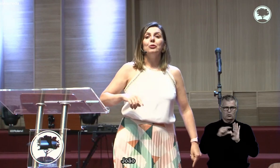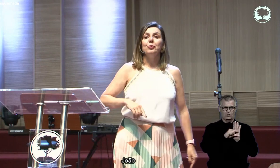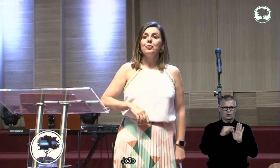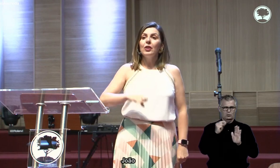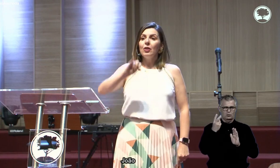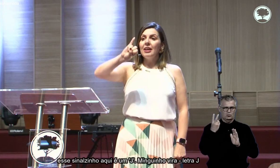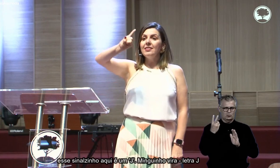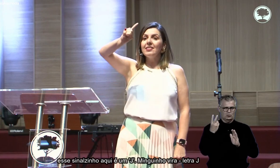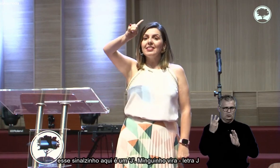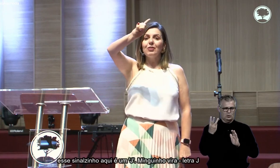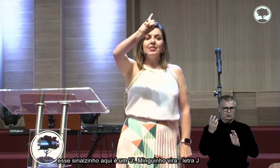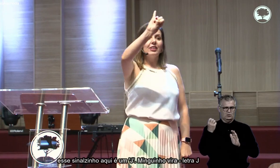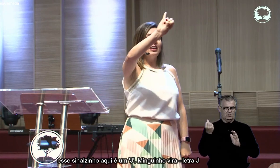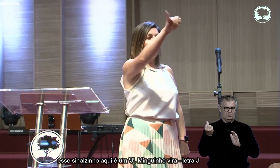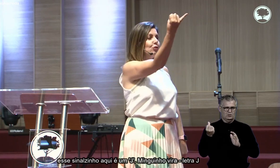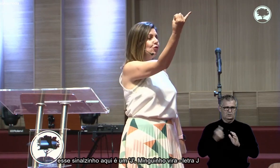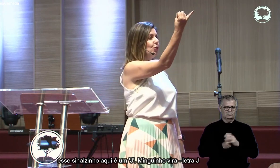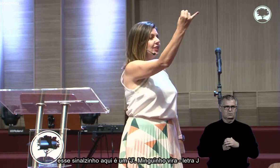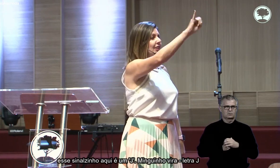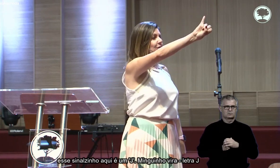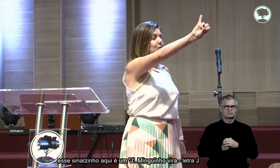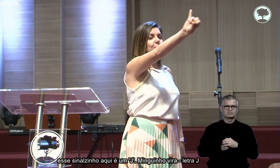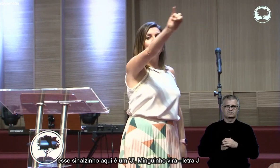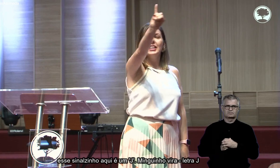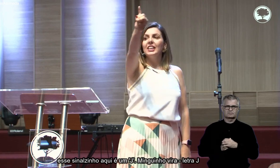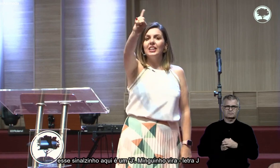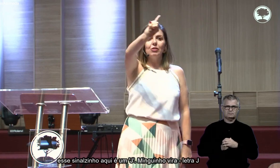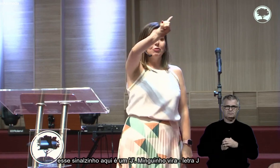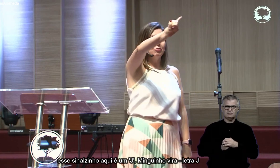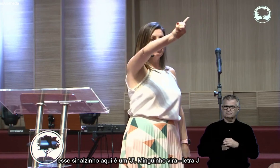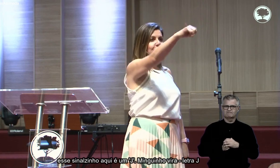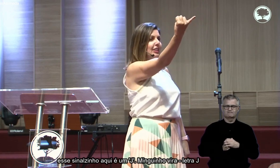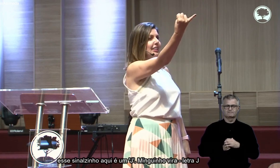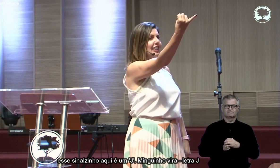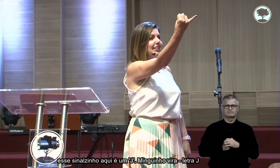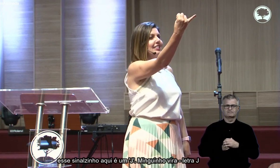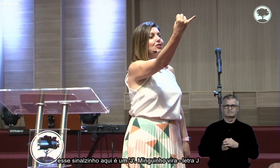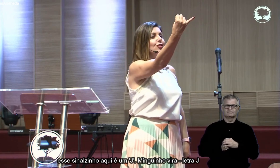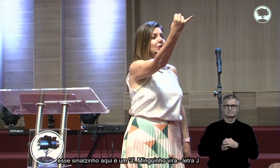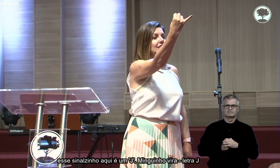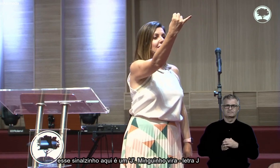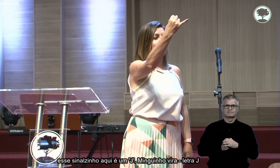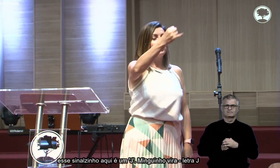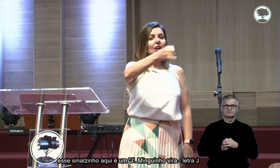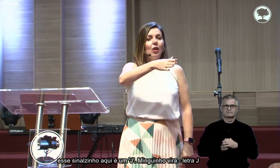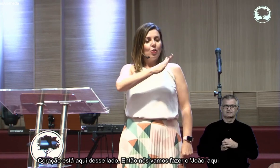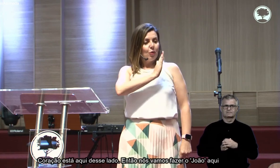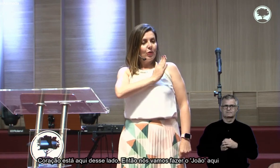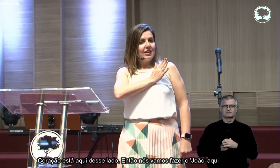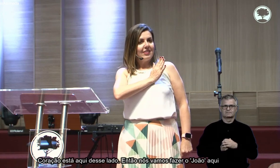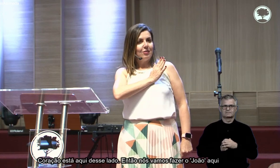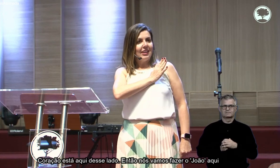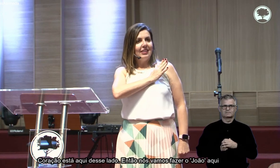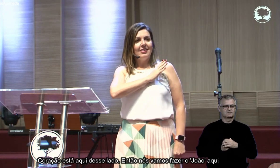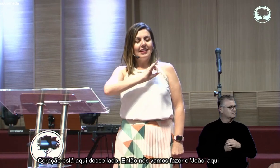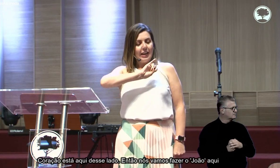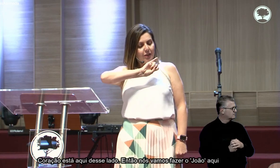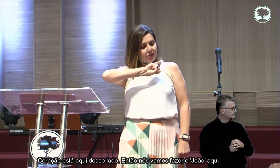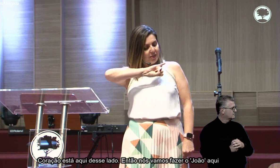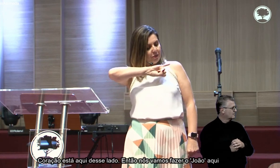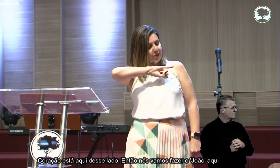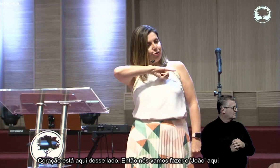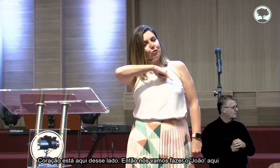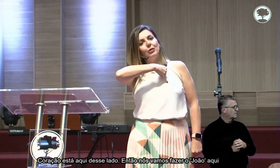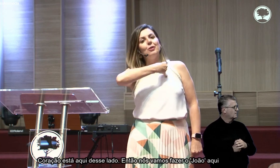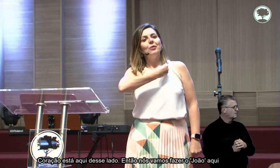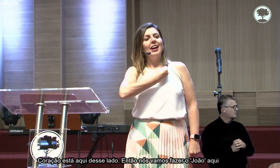João, esse sinalzinho aqui é um J, o minguinho vira, letra J. O coração está aqui desse lado,